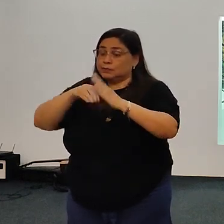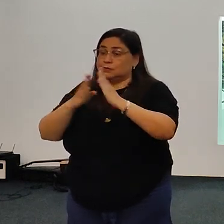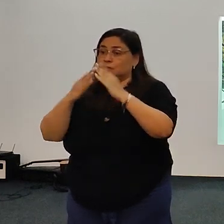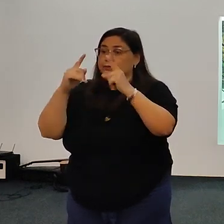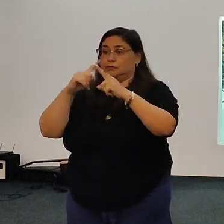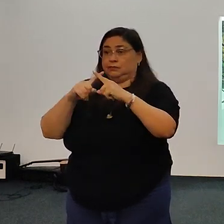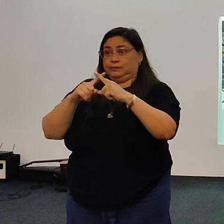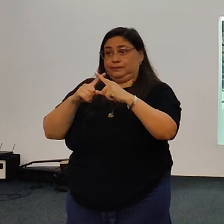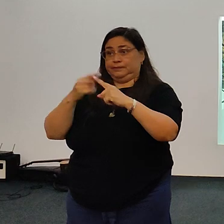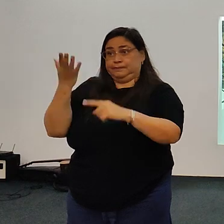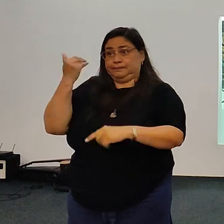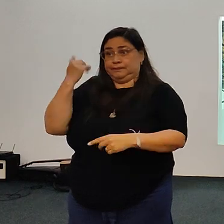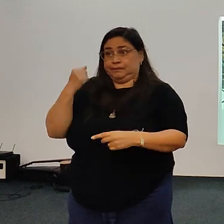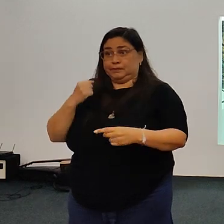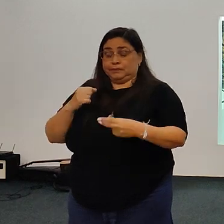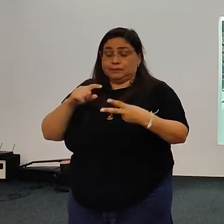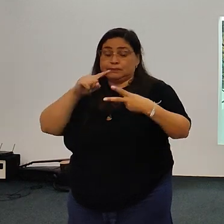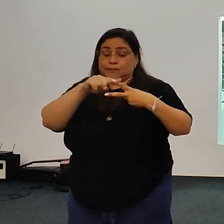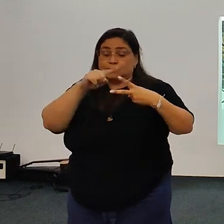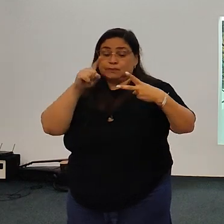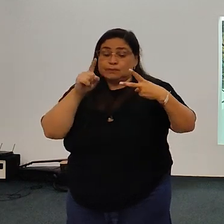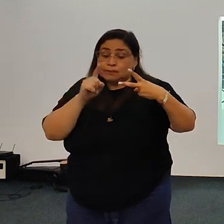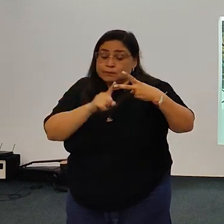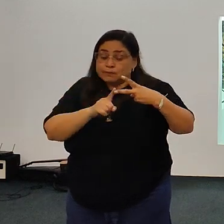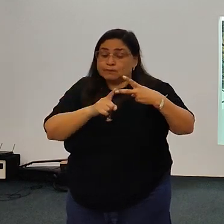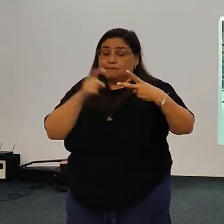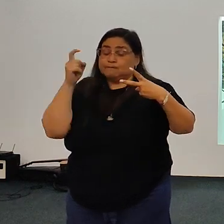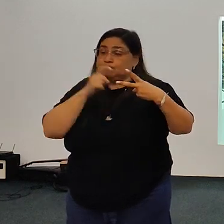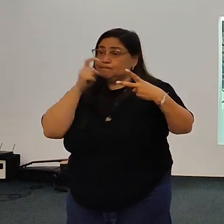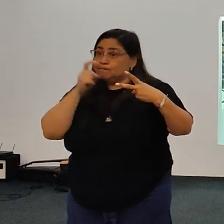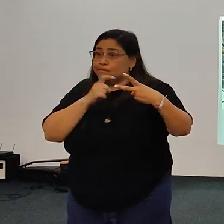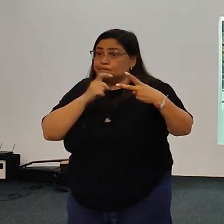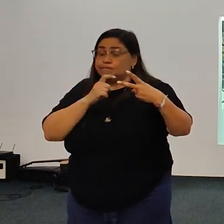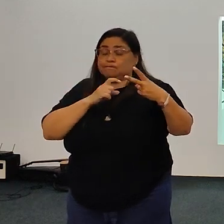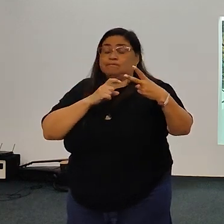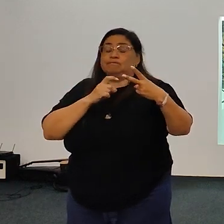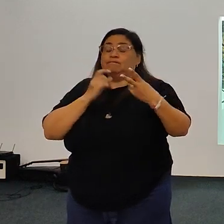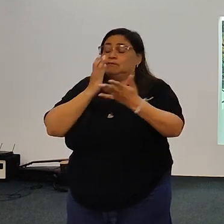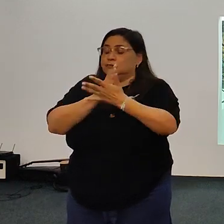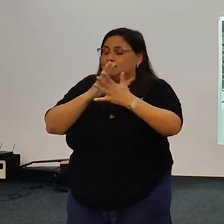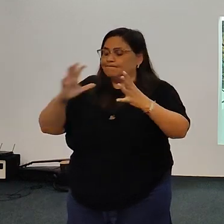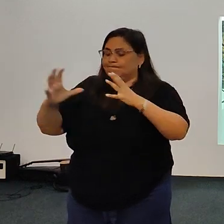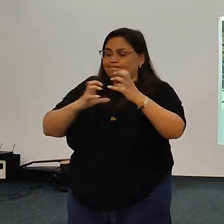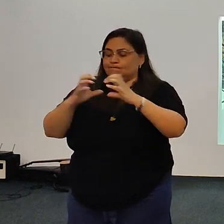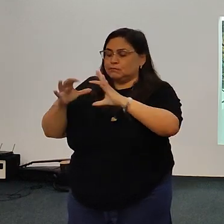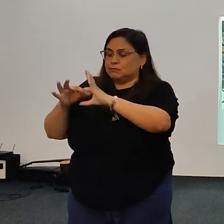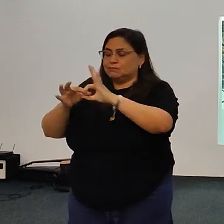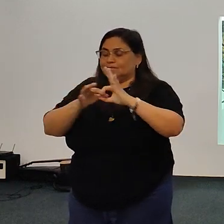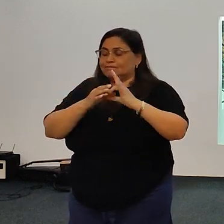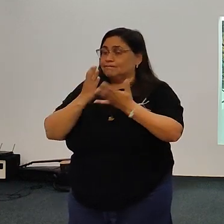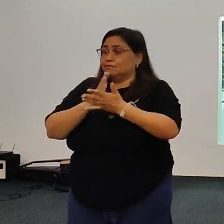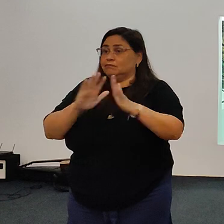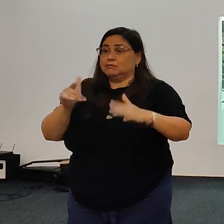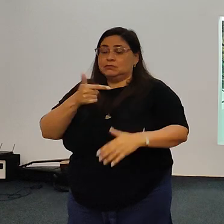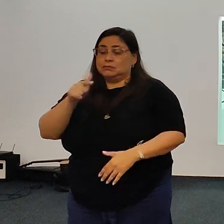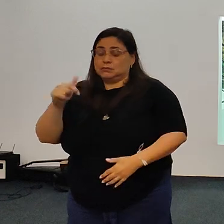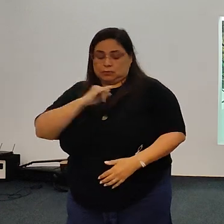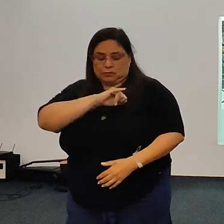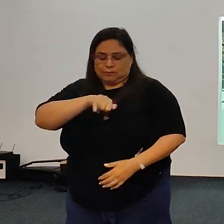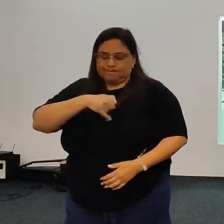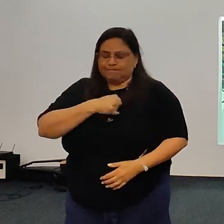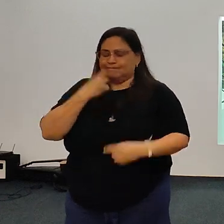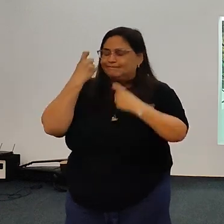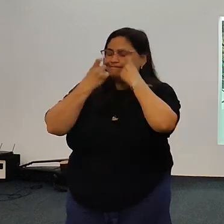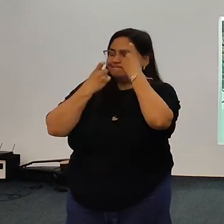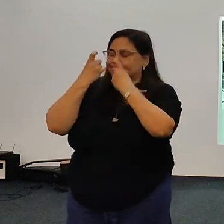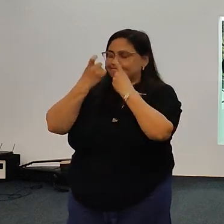dias. Existiam 2 heresias que estavam acabando com a comunhão dos irmãos, e João então ele se preocupa em escrever